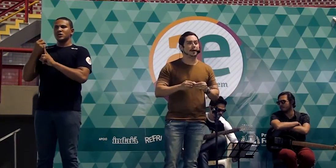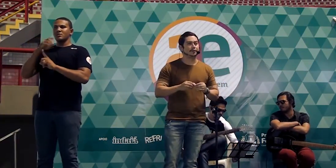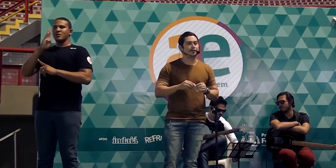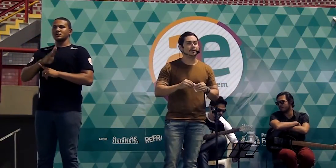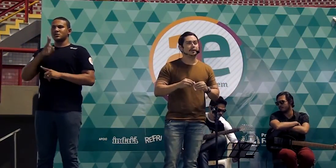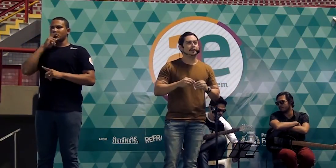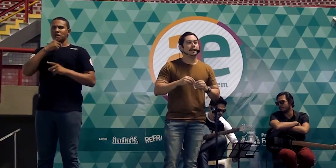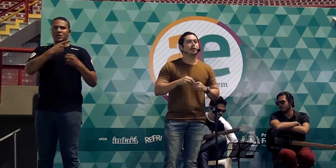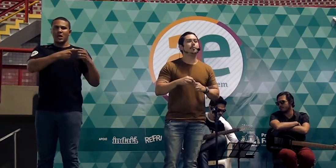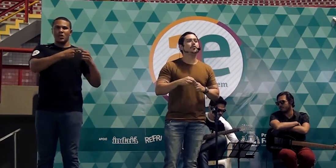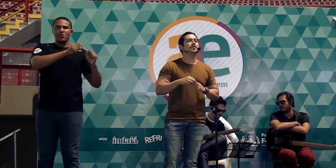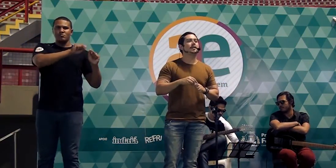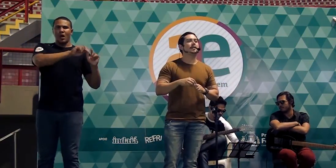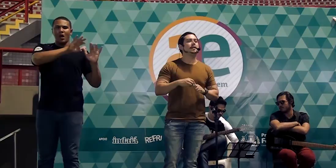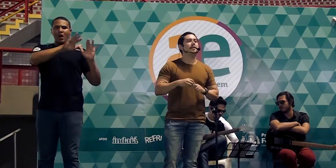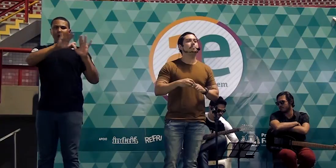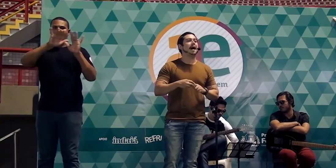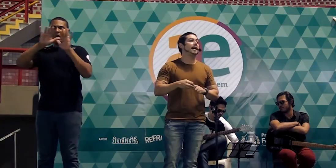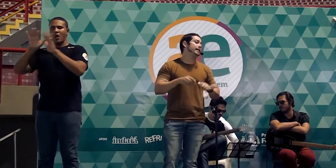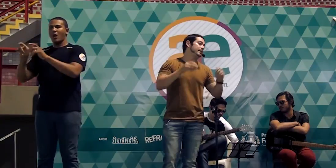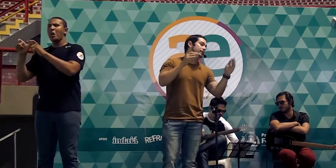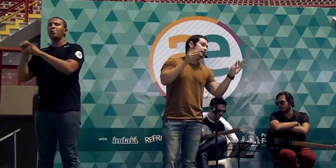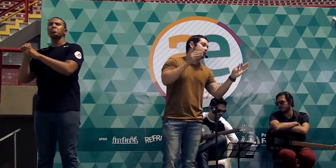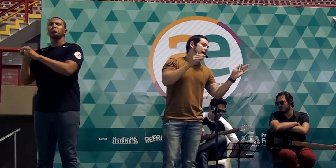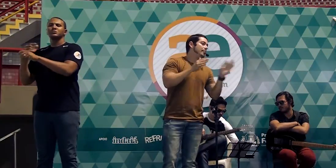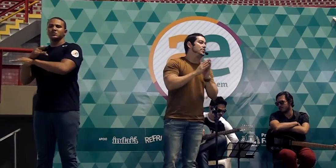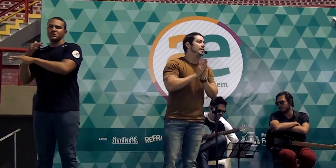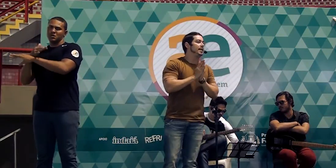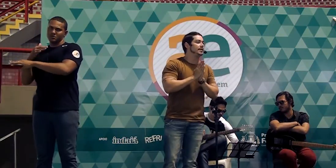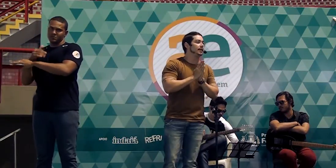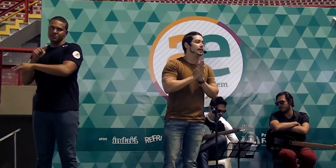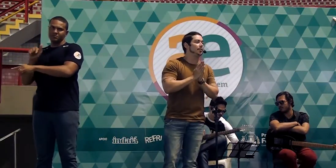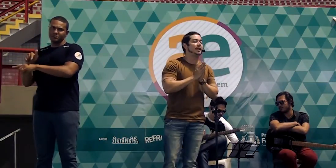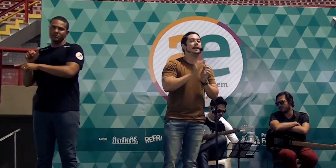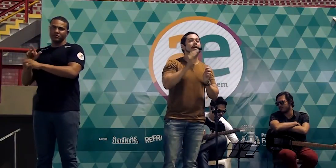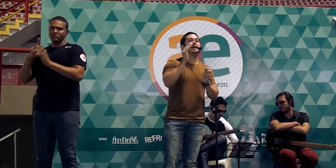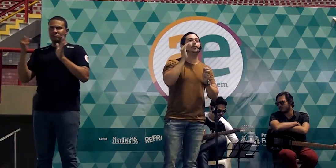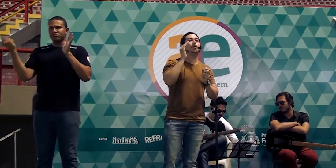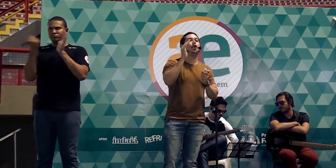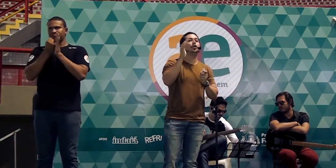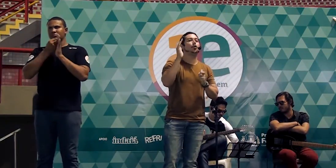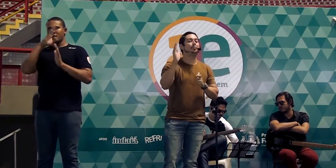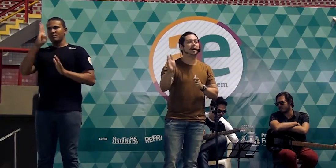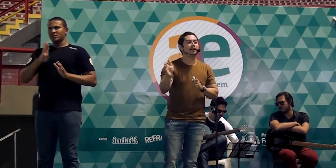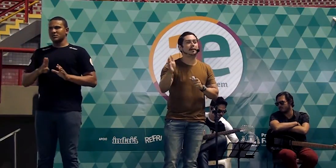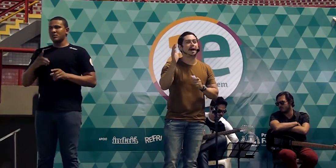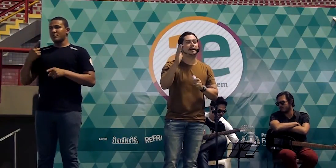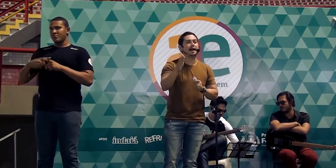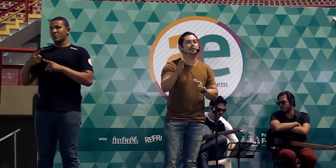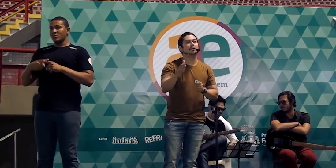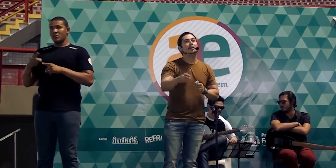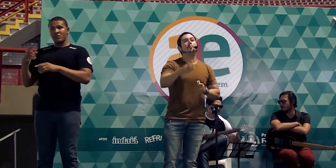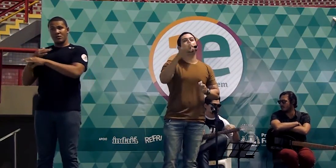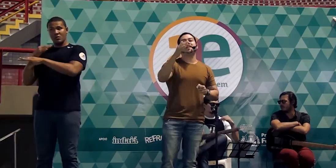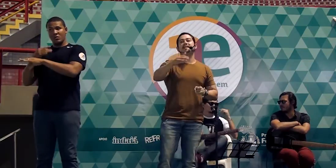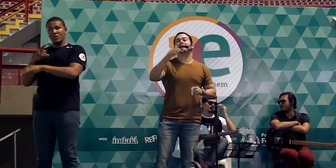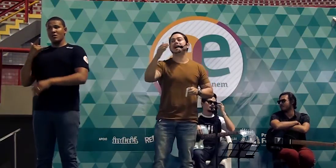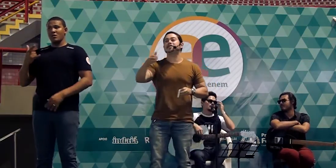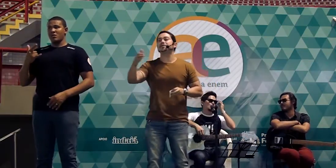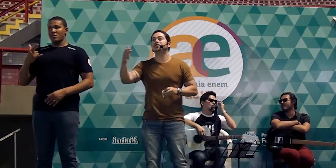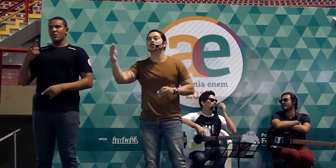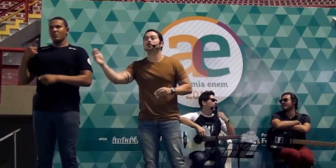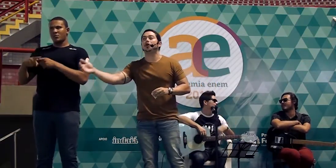centros urbanos. É uma música que marca a música brasileira, porque o rock urbano era marcado por